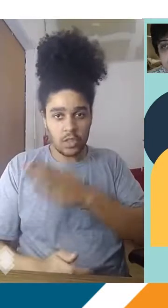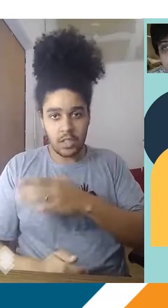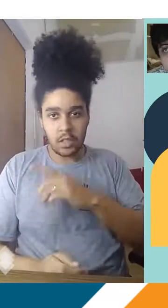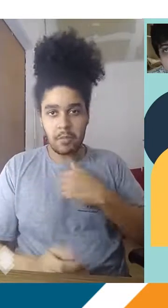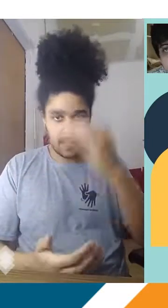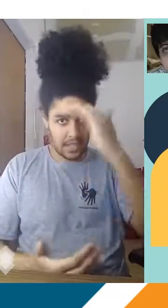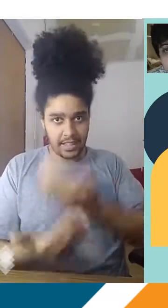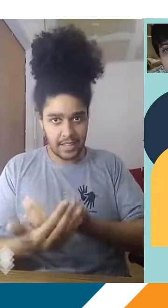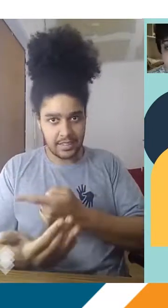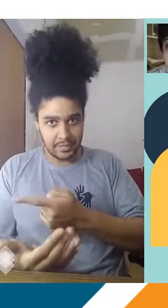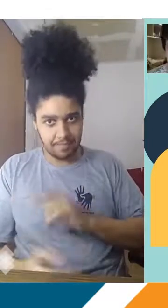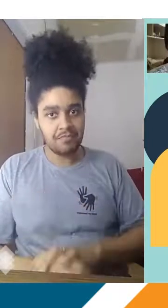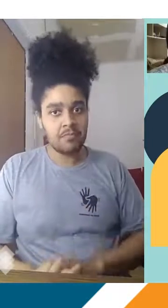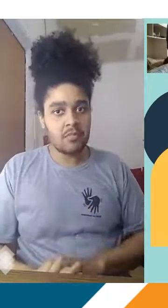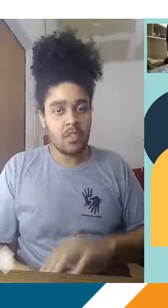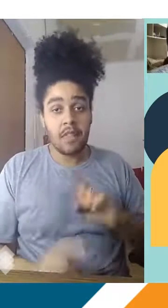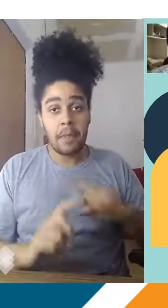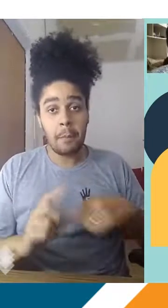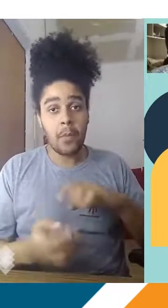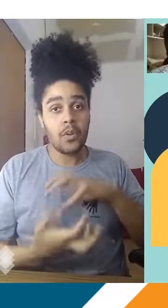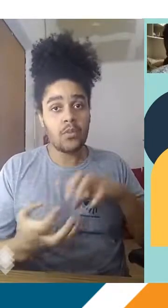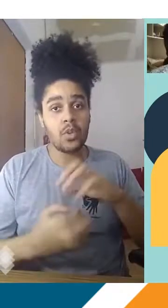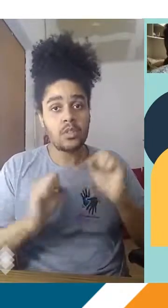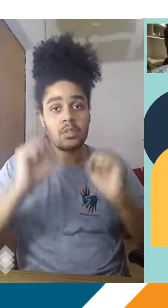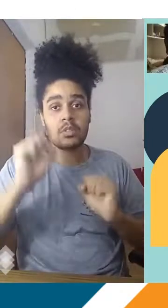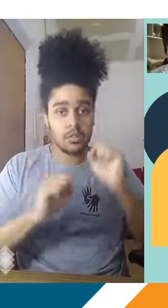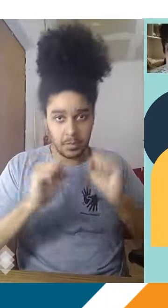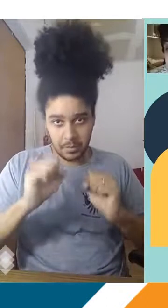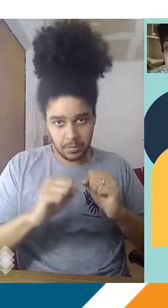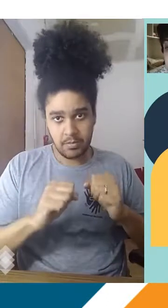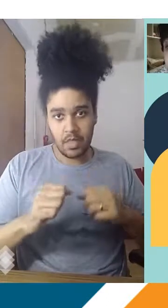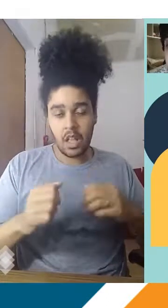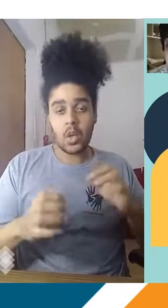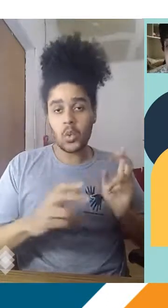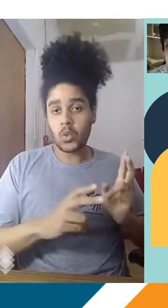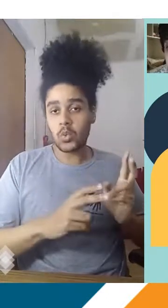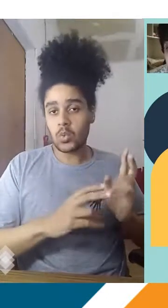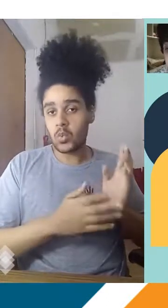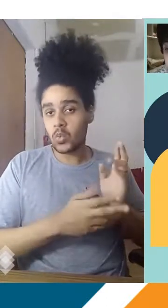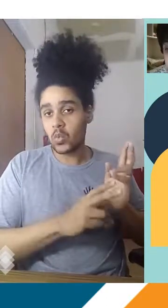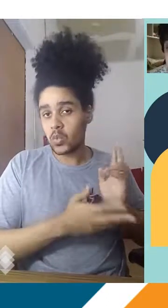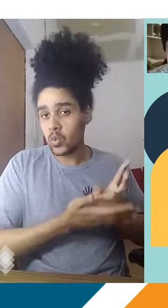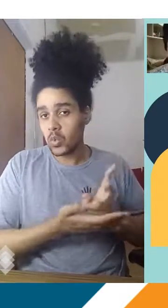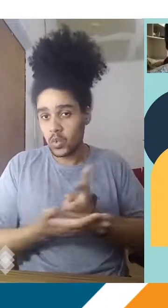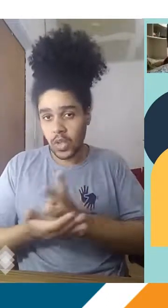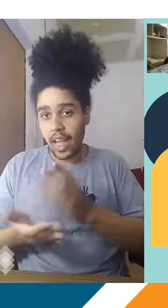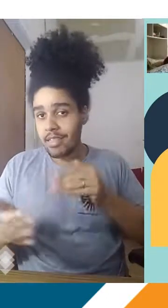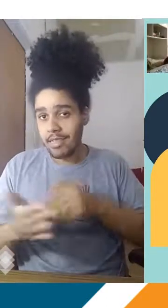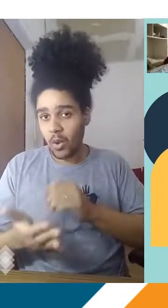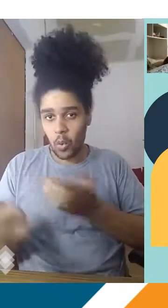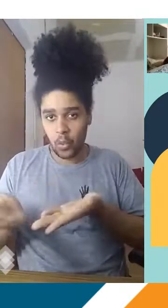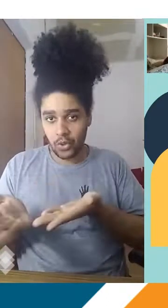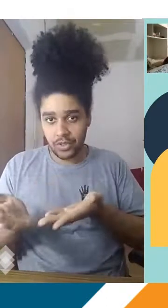contextualização na direção da minha tese. No mundo pós-revolução industrial, cujas práticas se estendem até os dias de hoje, educa-se